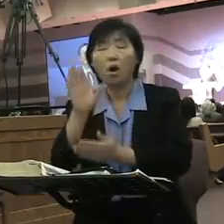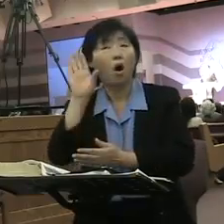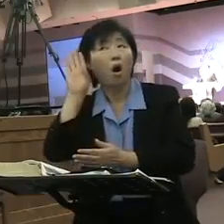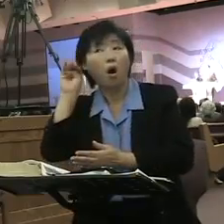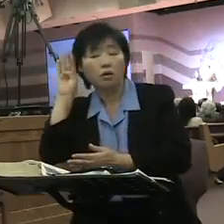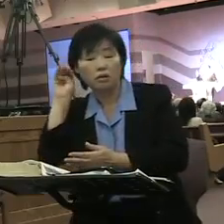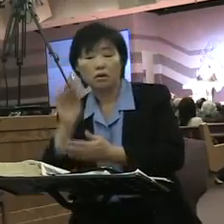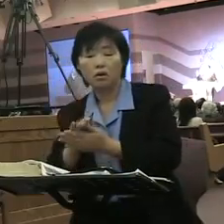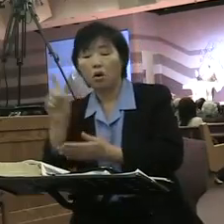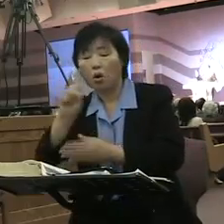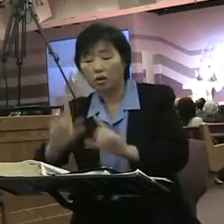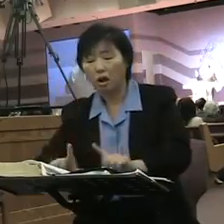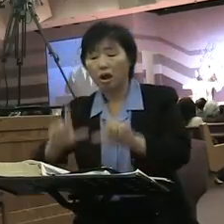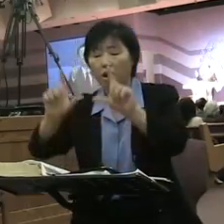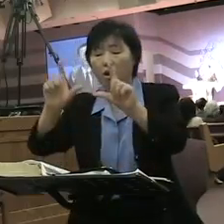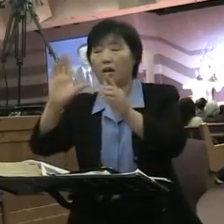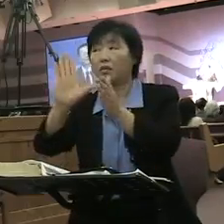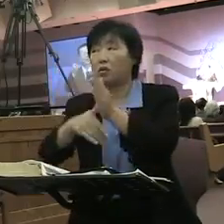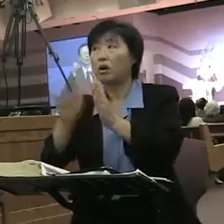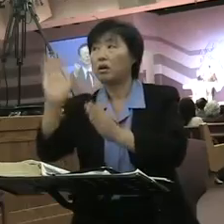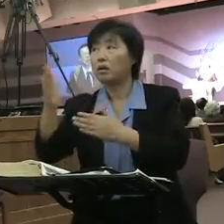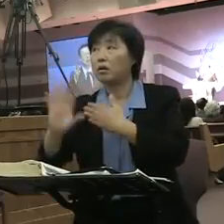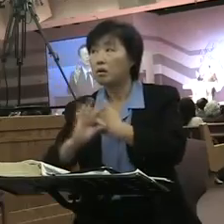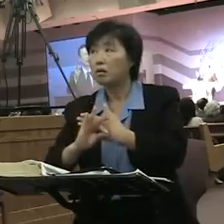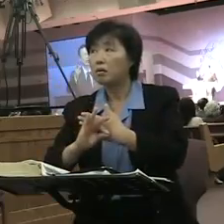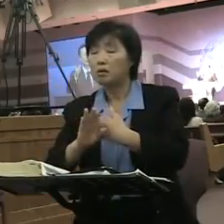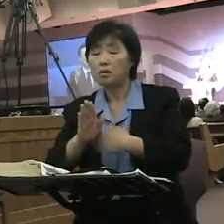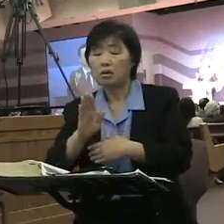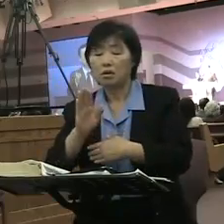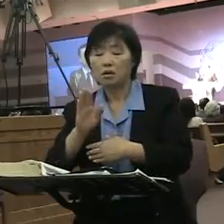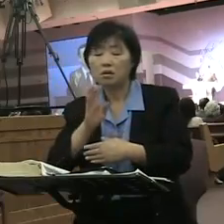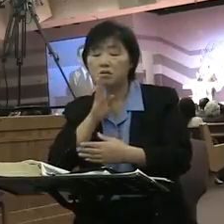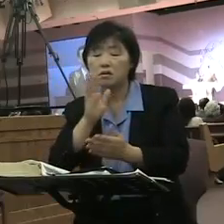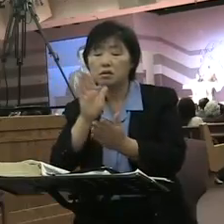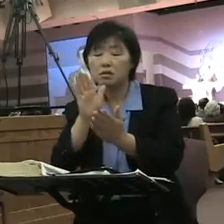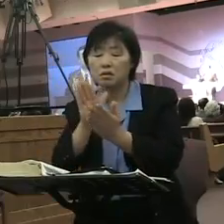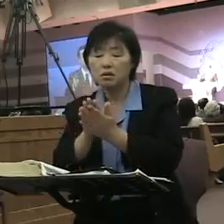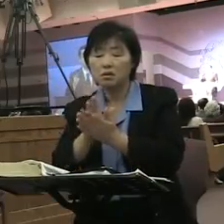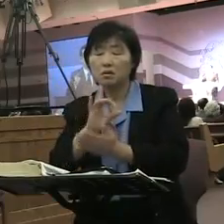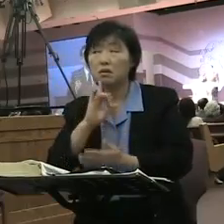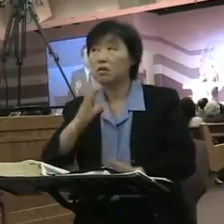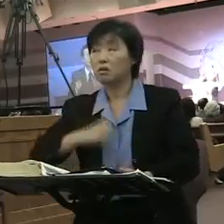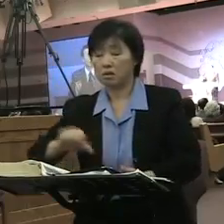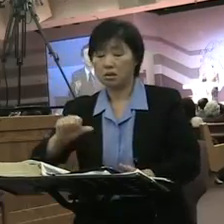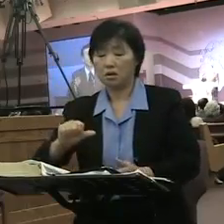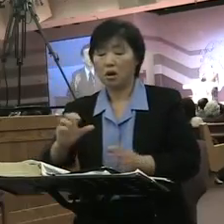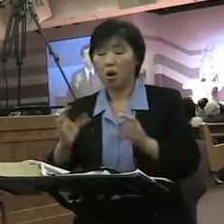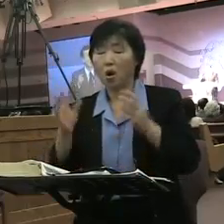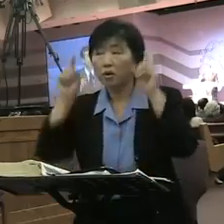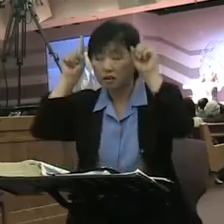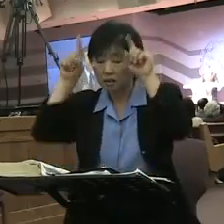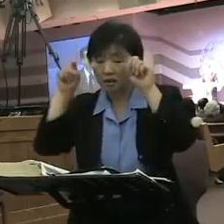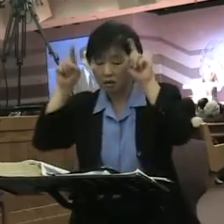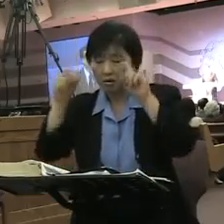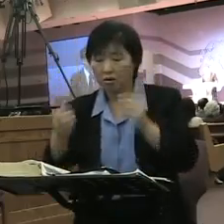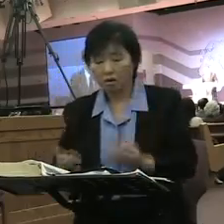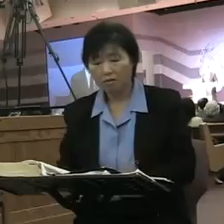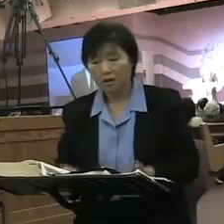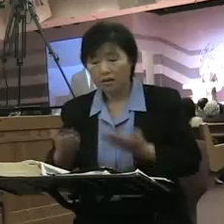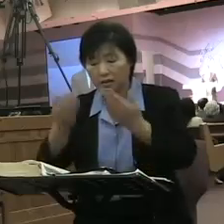언제 어느 날 때가 되면은 하나님께서 친히 당신의 독생자를 어린 양으로